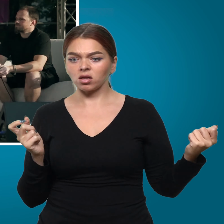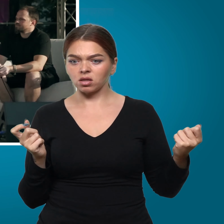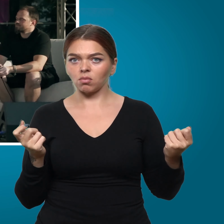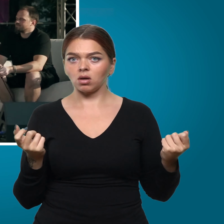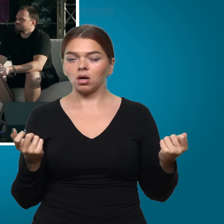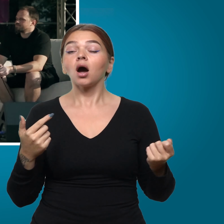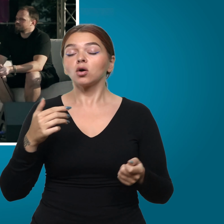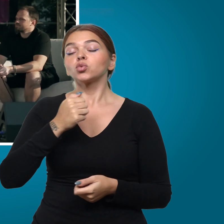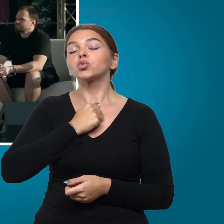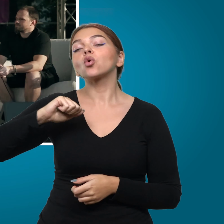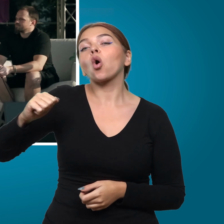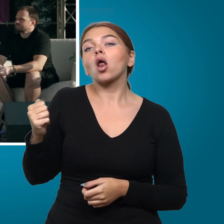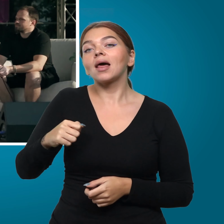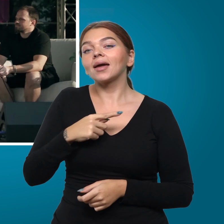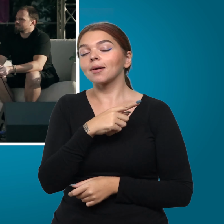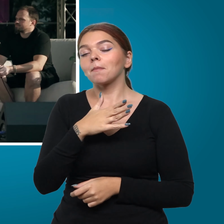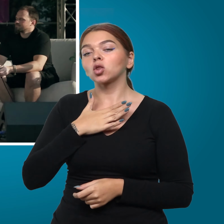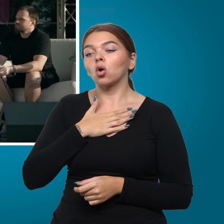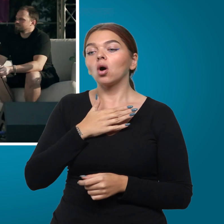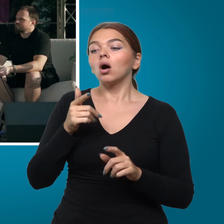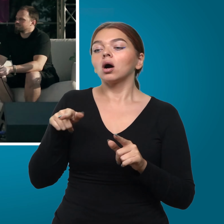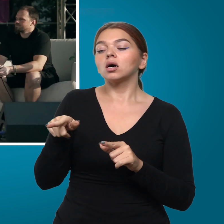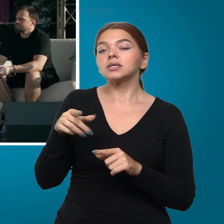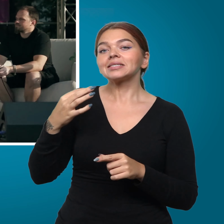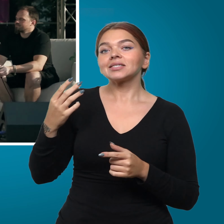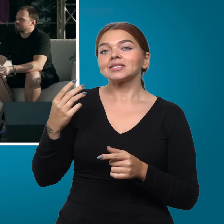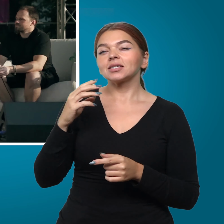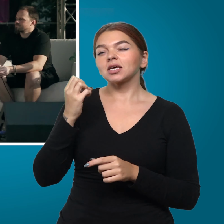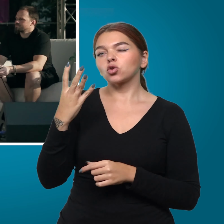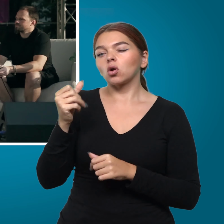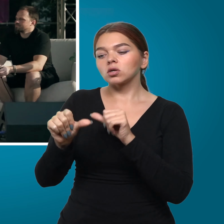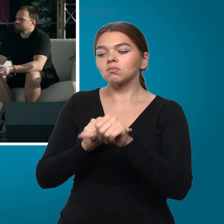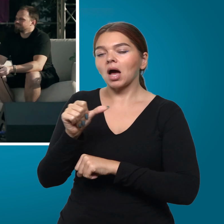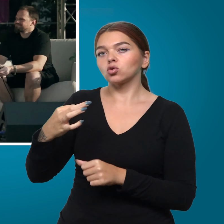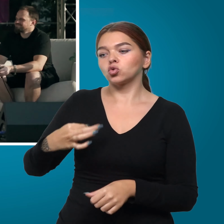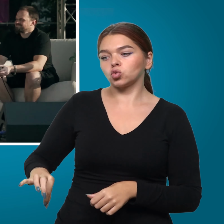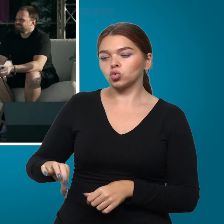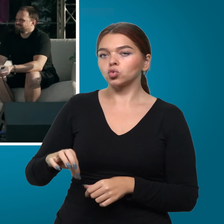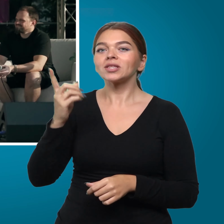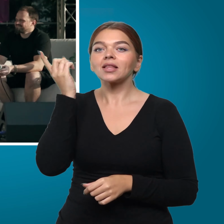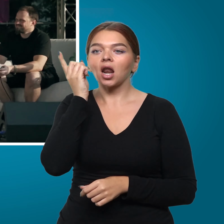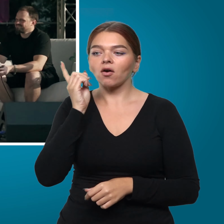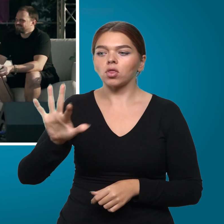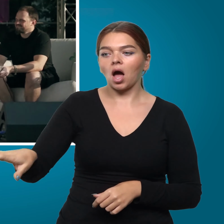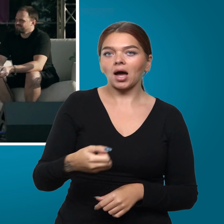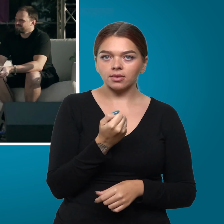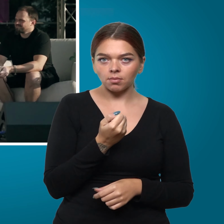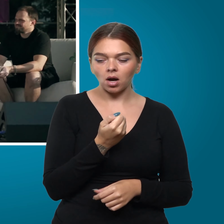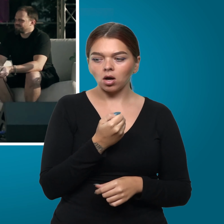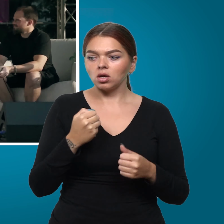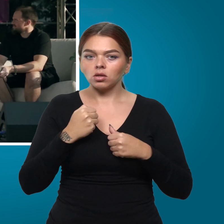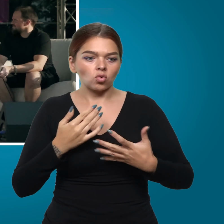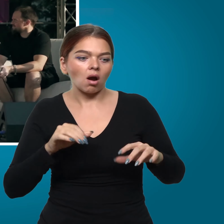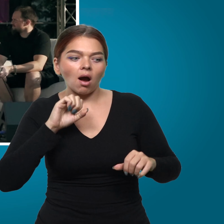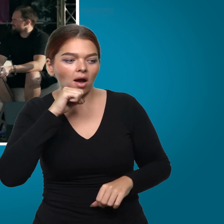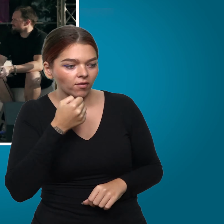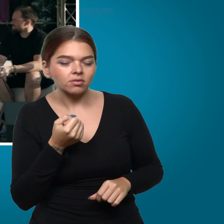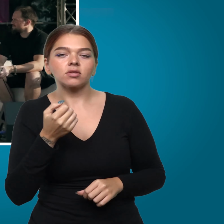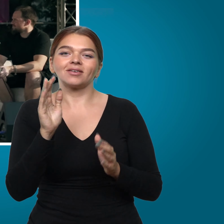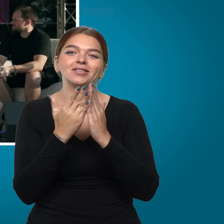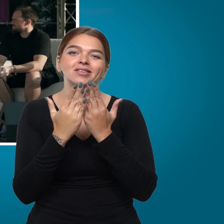jie iš neturėjimo ką veikti, pasiema knygą. Tai čia irgi variantas. Bet šiaip kaip ir tas pats mūsų